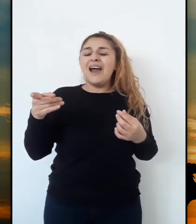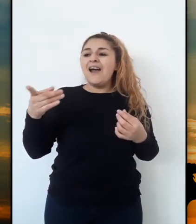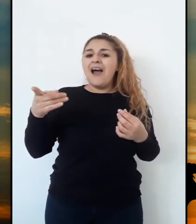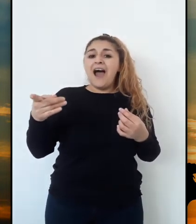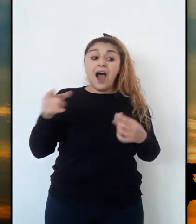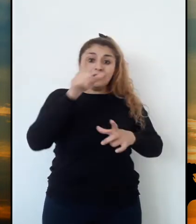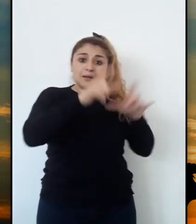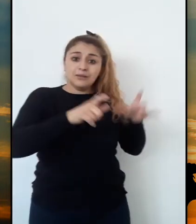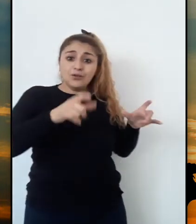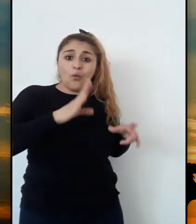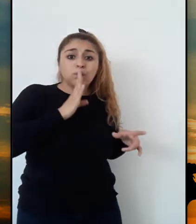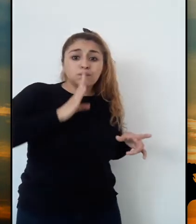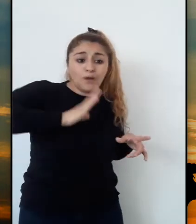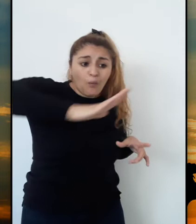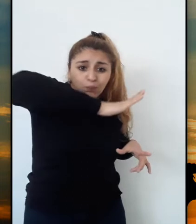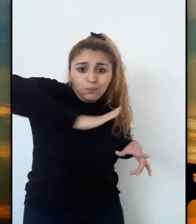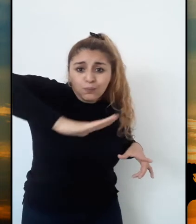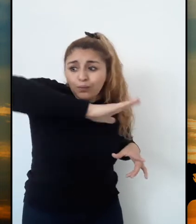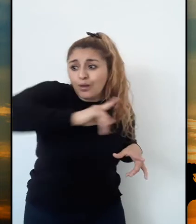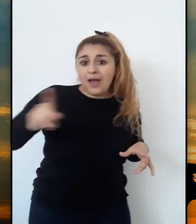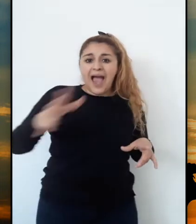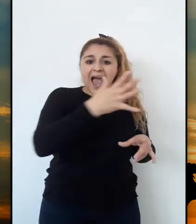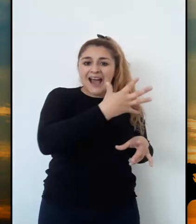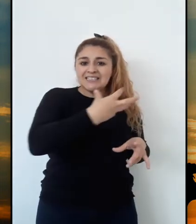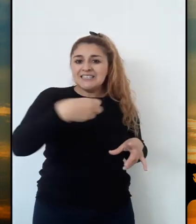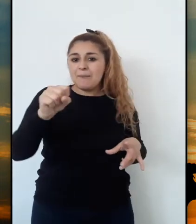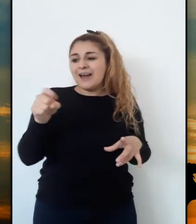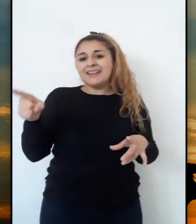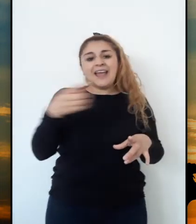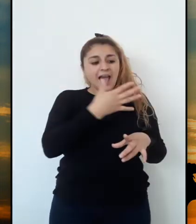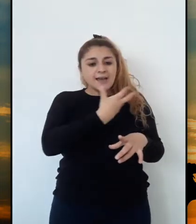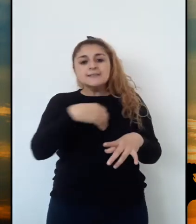habite en vous. Pero aquel que vive en ustedes.